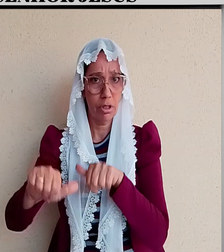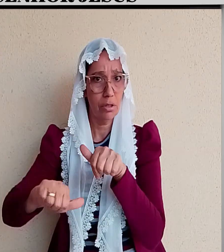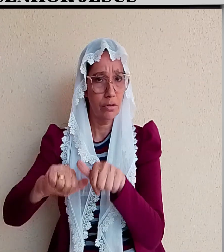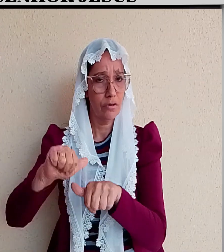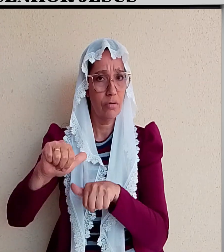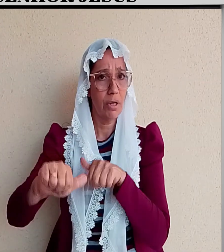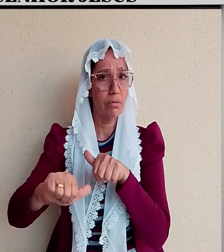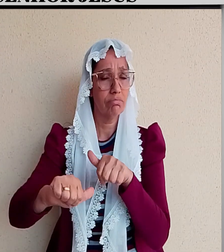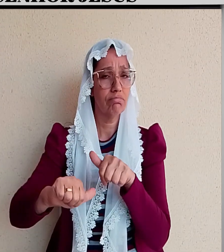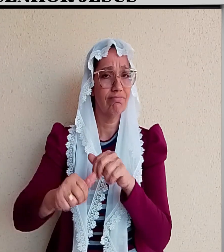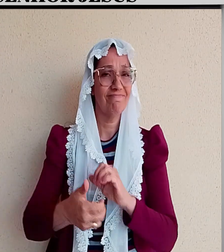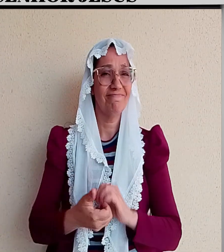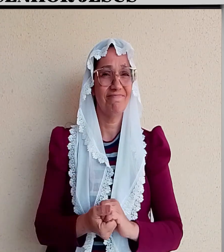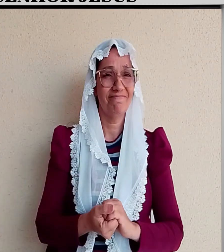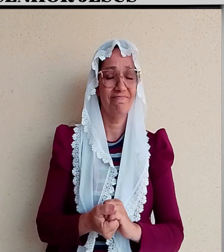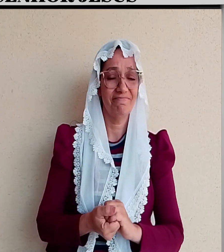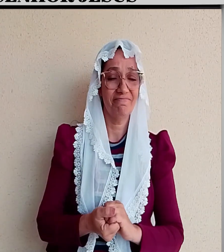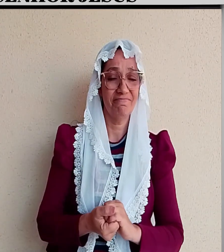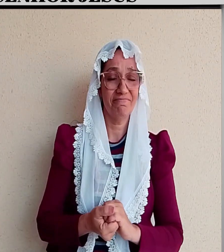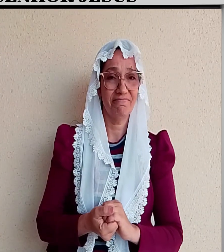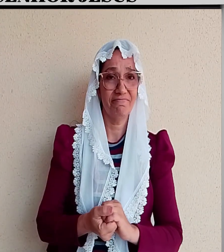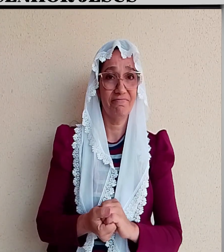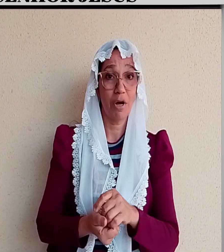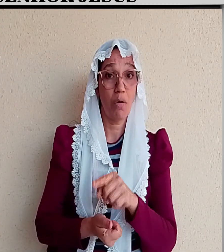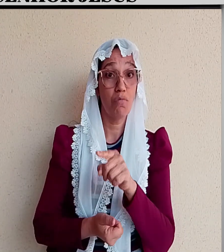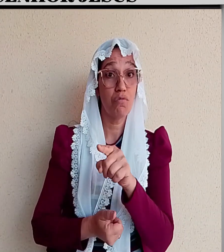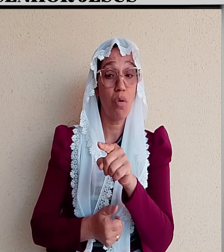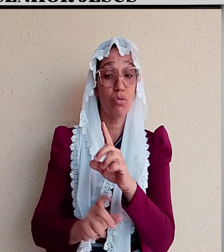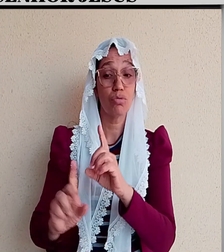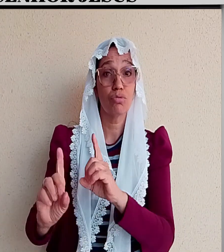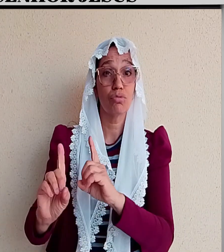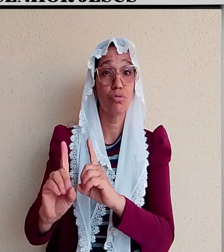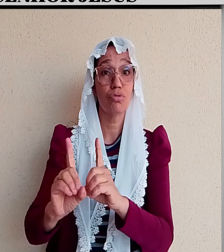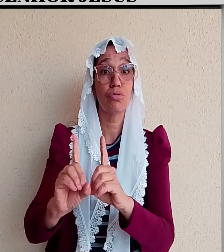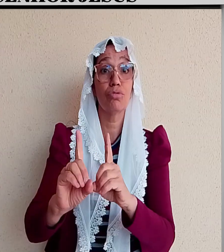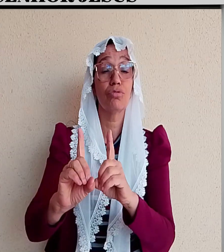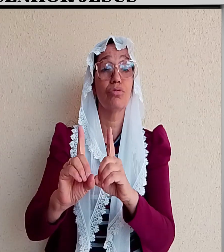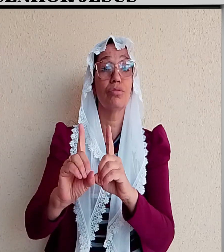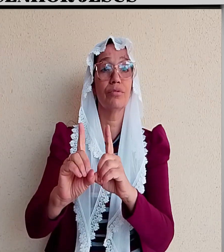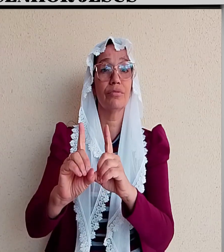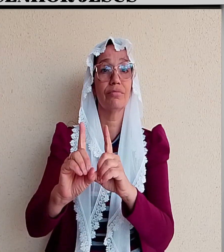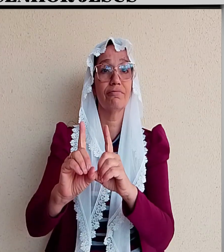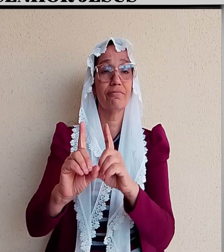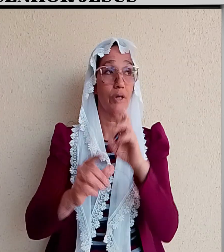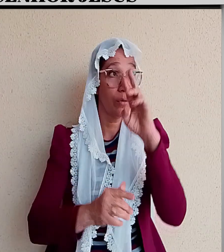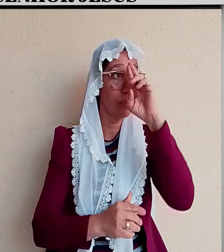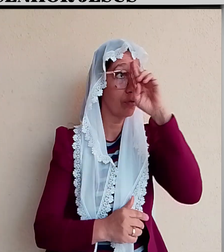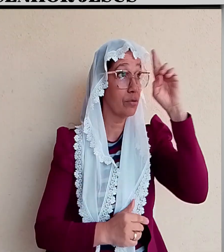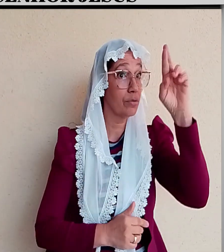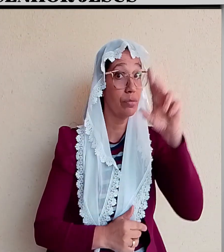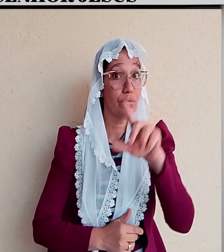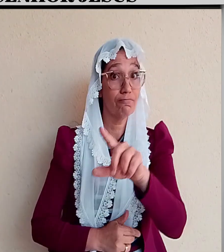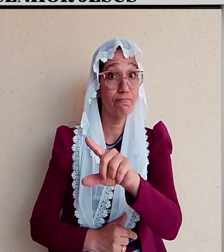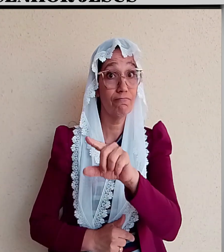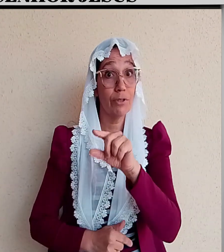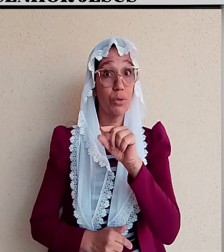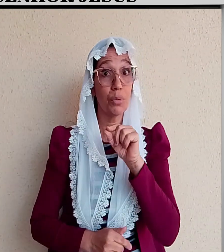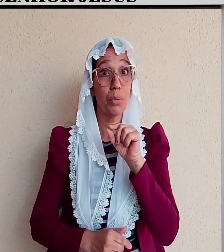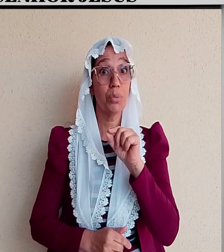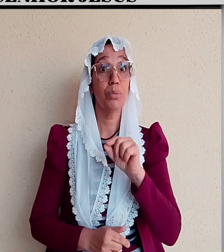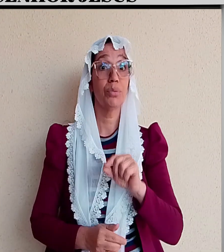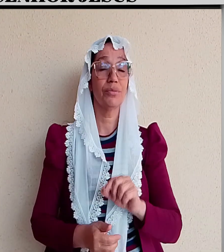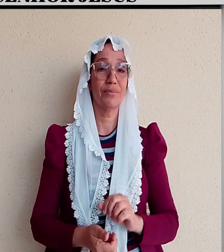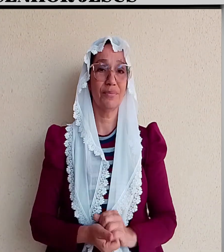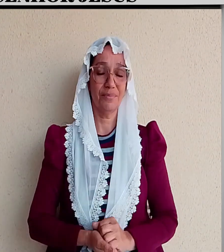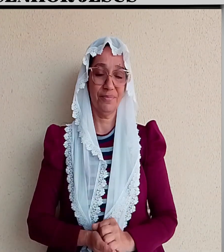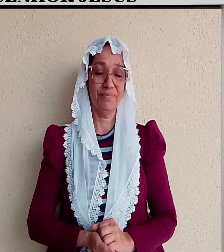escrito, carimbado, selado com o anel da minha justiça. Glória a Jesus. Aleluia. Esta palavra vem declarar: o